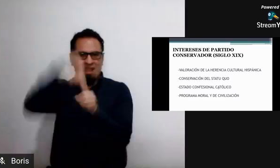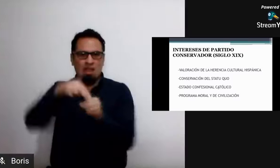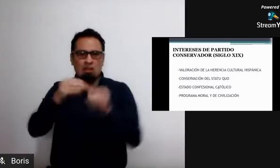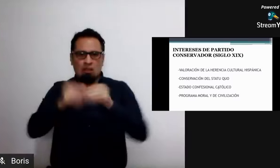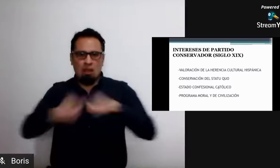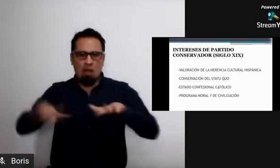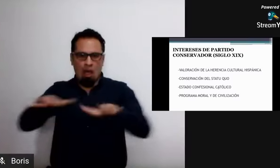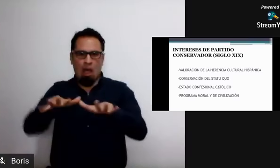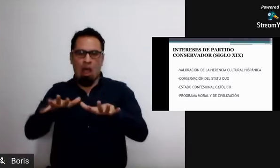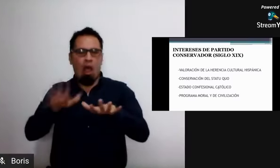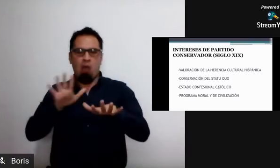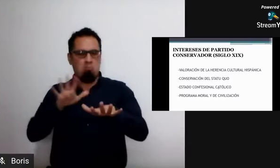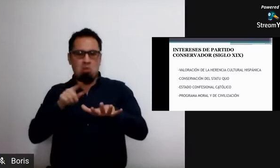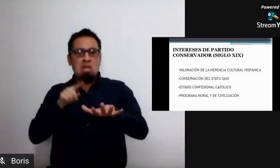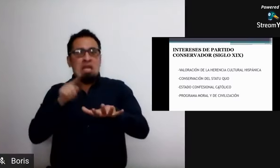Europa. También